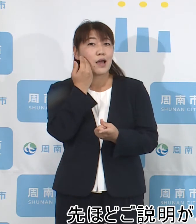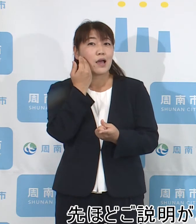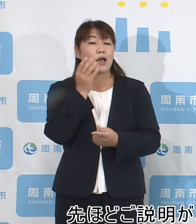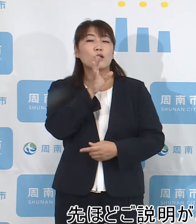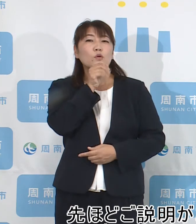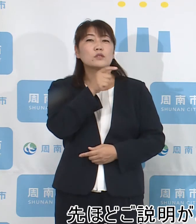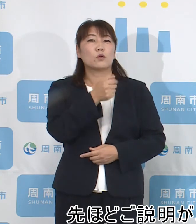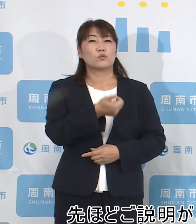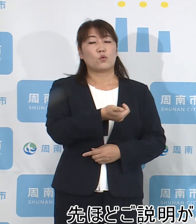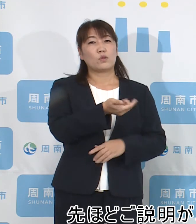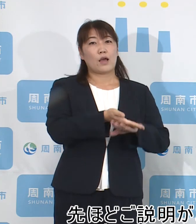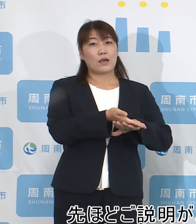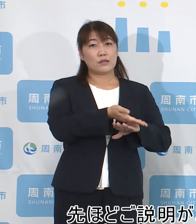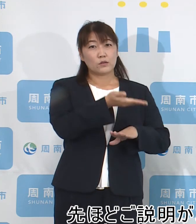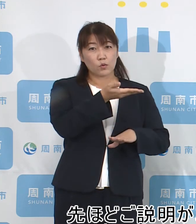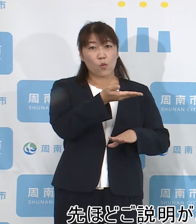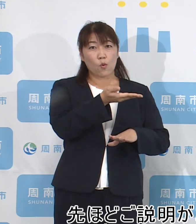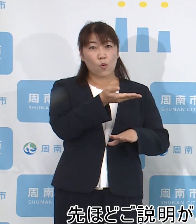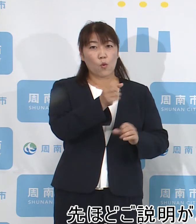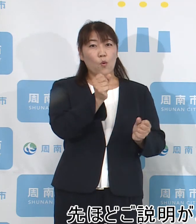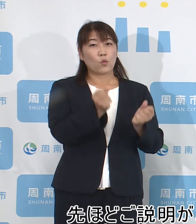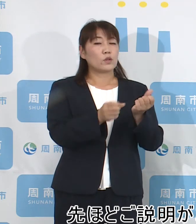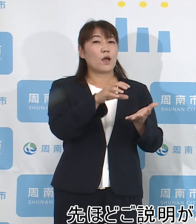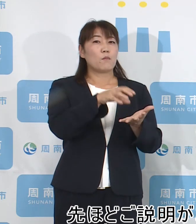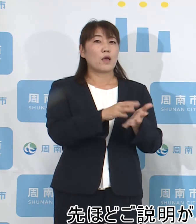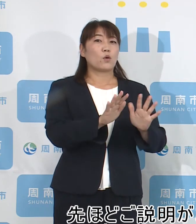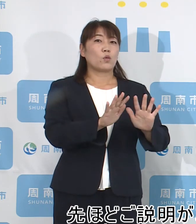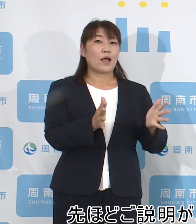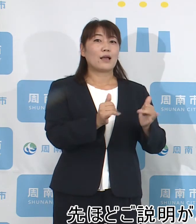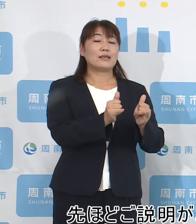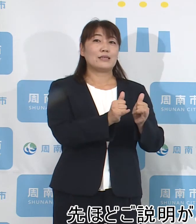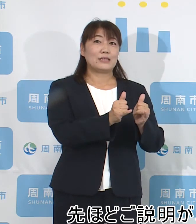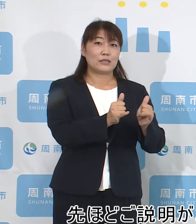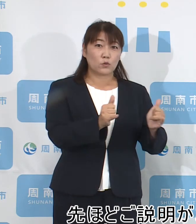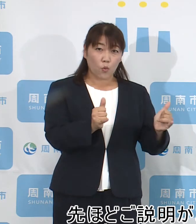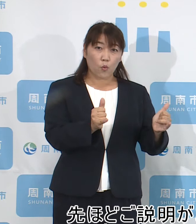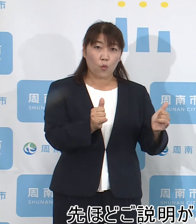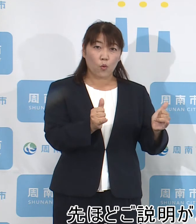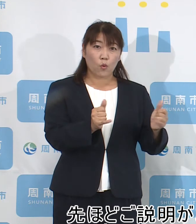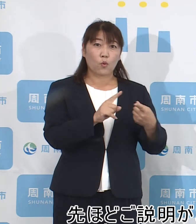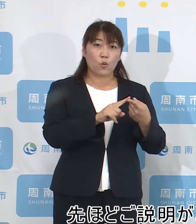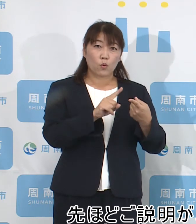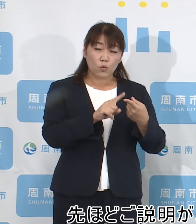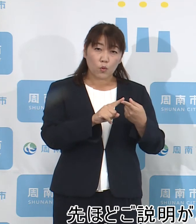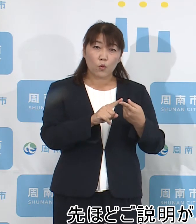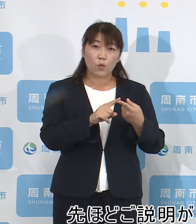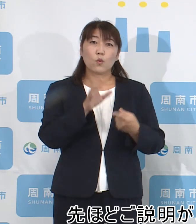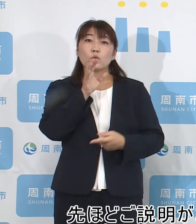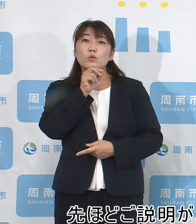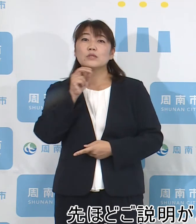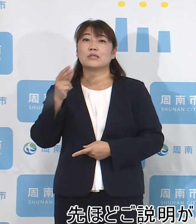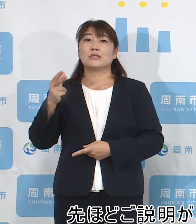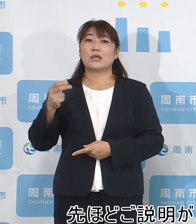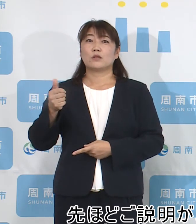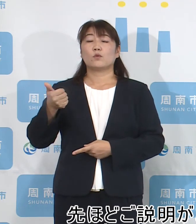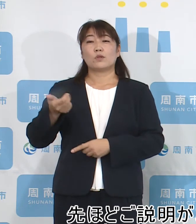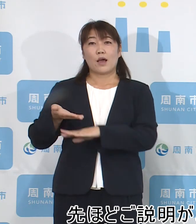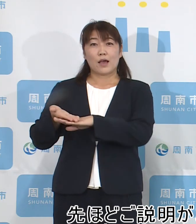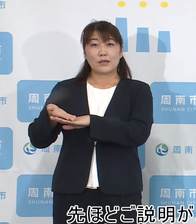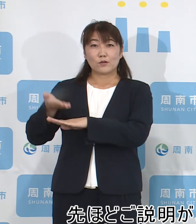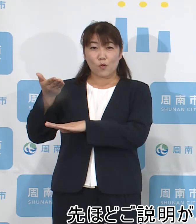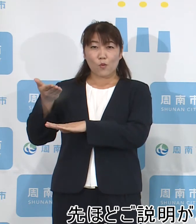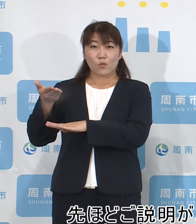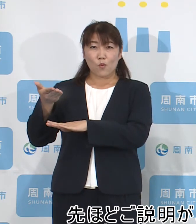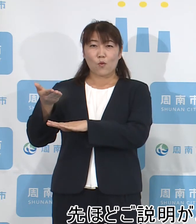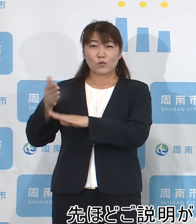65歳以上で自動車運転免許証をお持ちでない方、また75